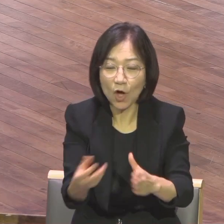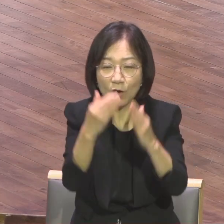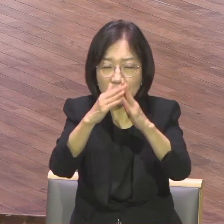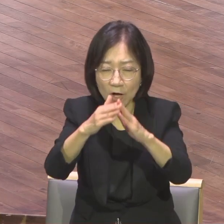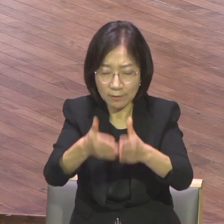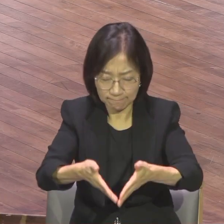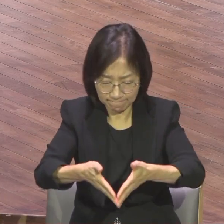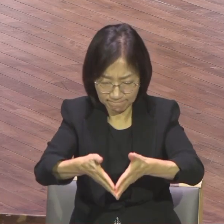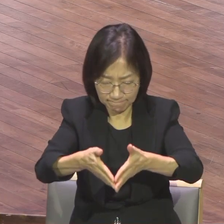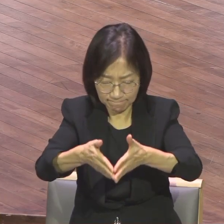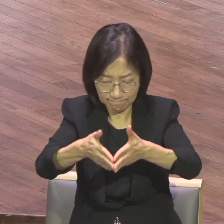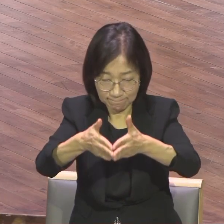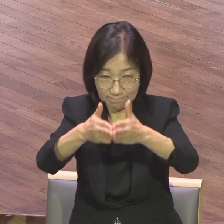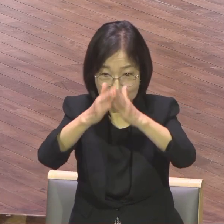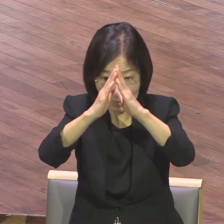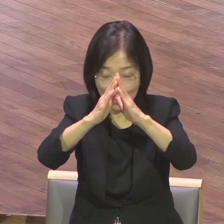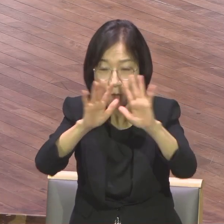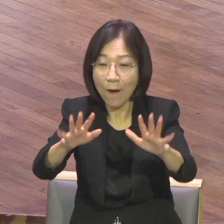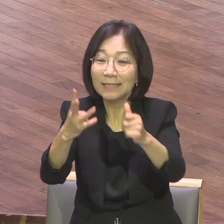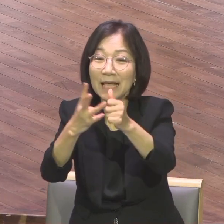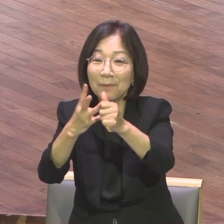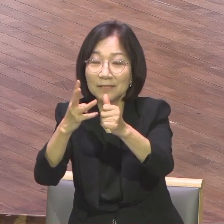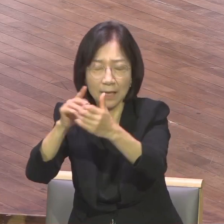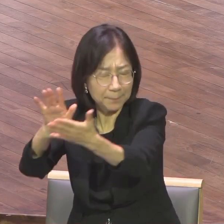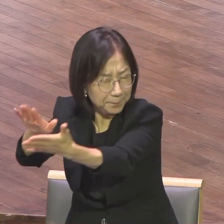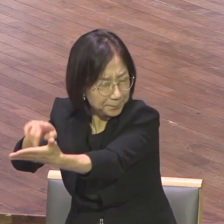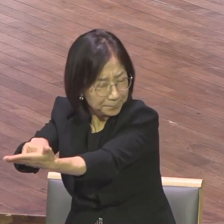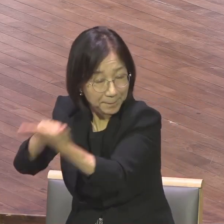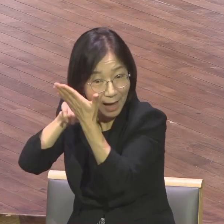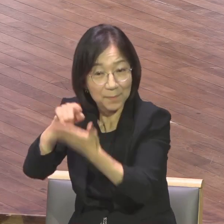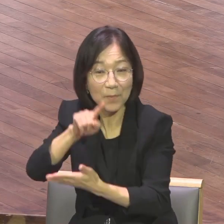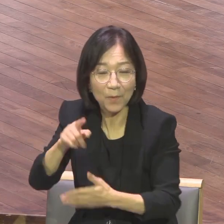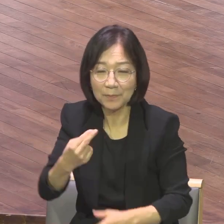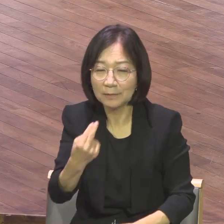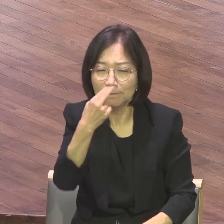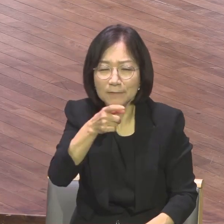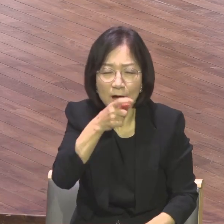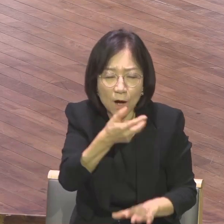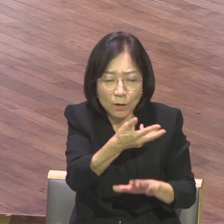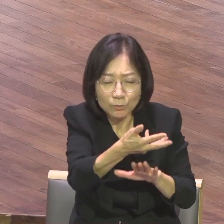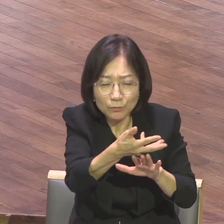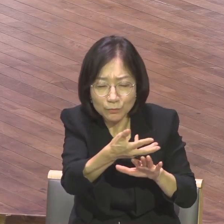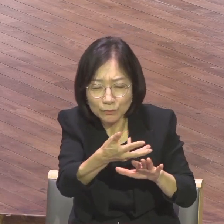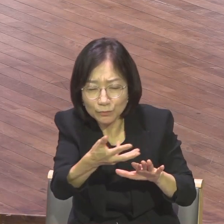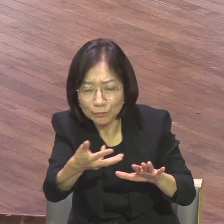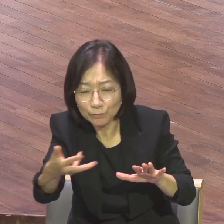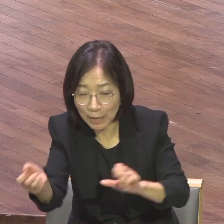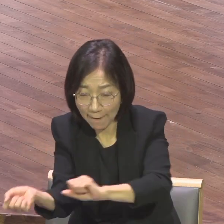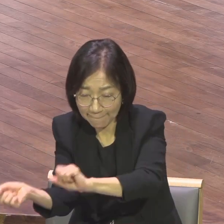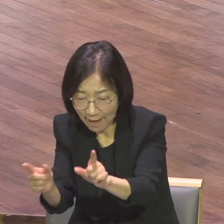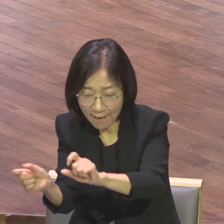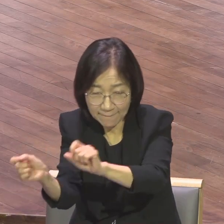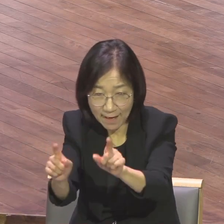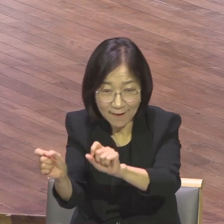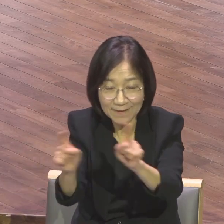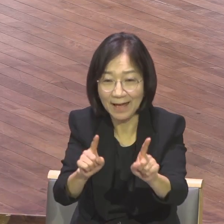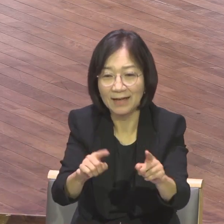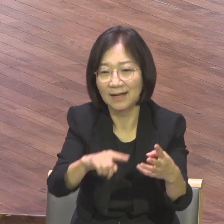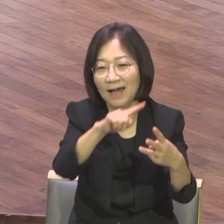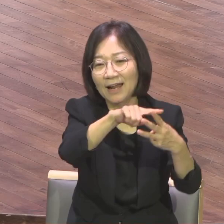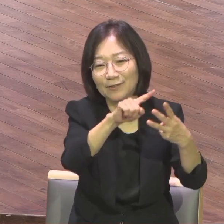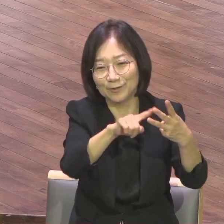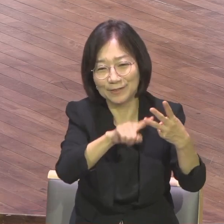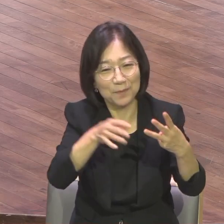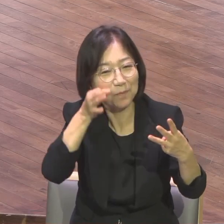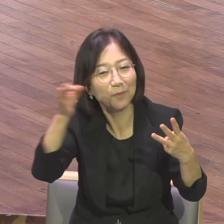그리고 환상이 오늘 본문의 세 번째 환상이 바로 생명수가 흘러내리는 환상, 생명수가 흘러넘치는 환상.